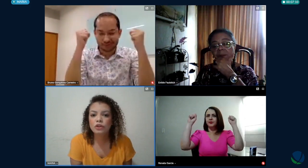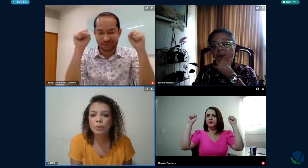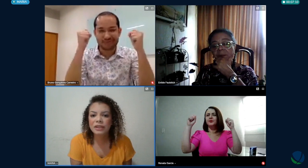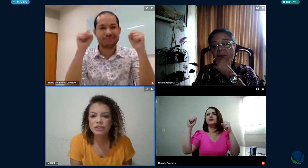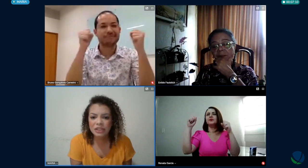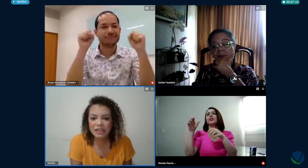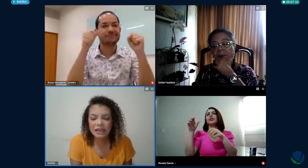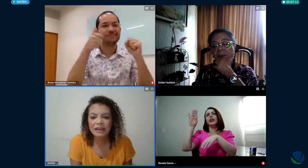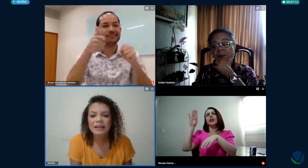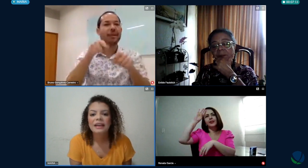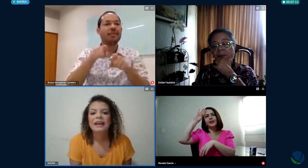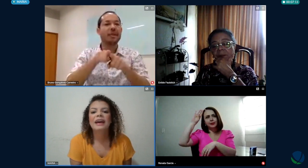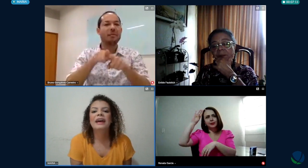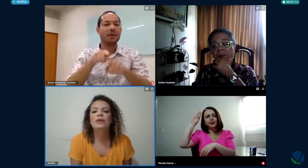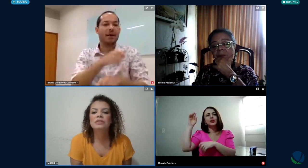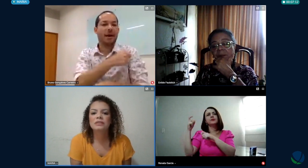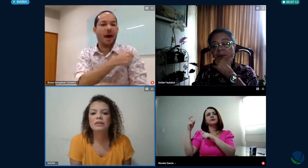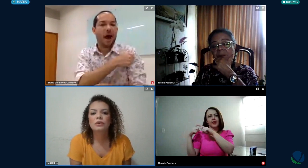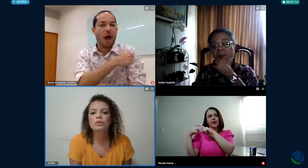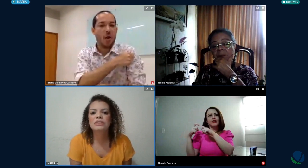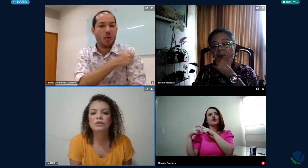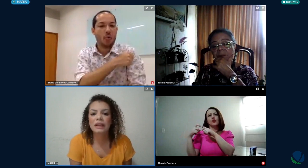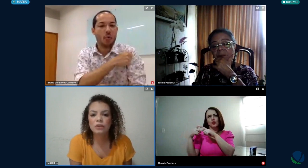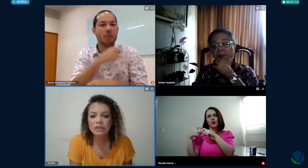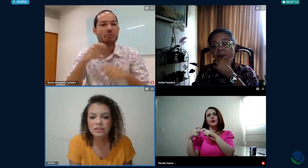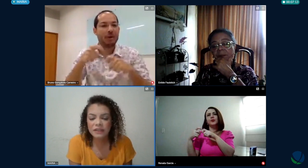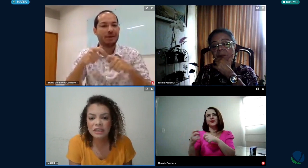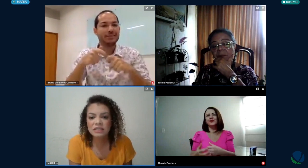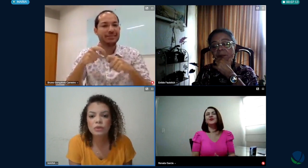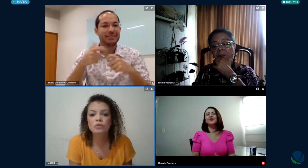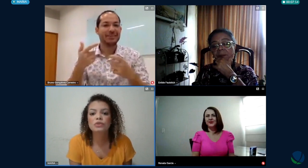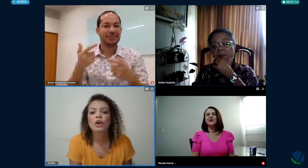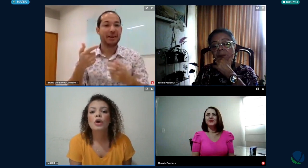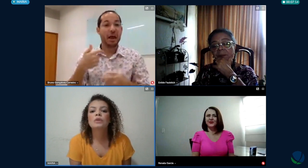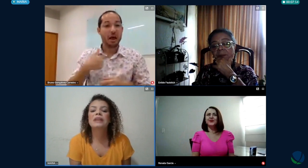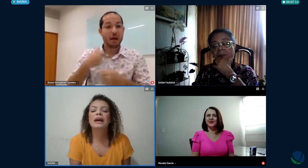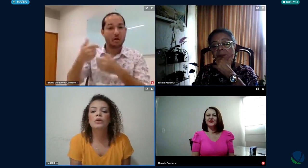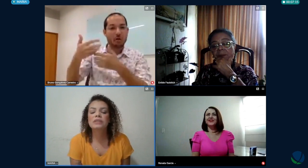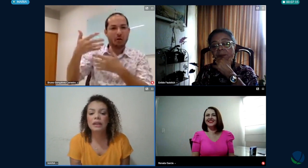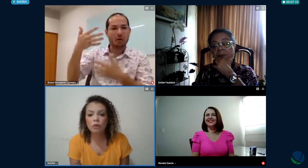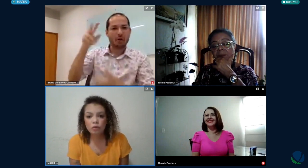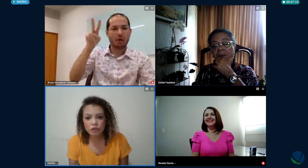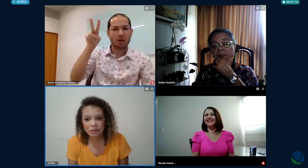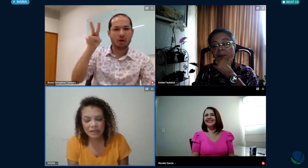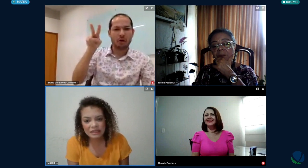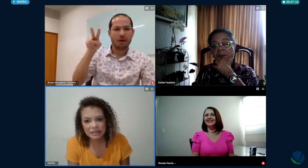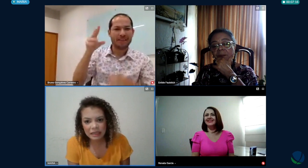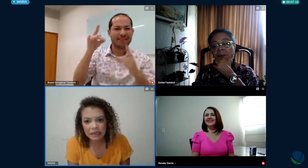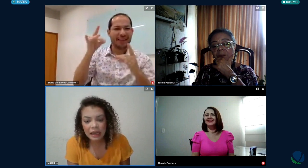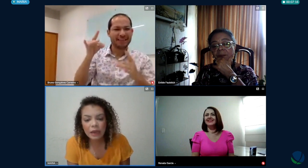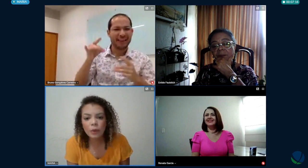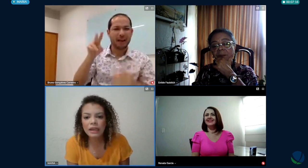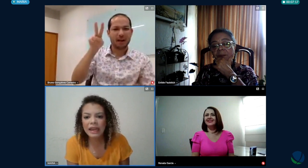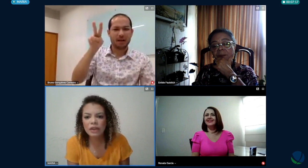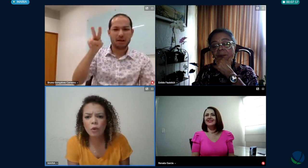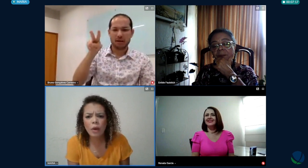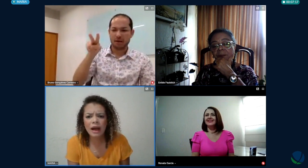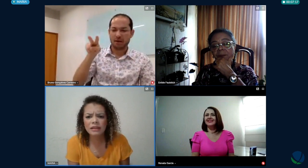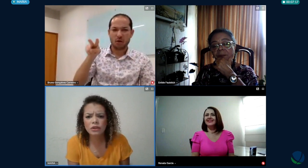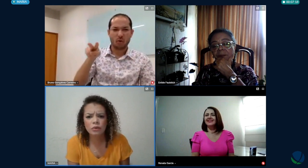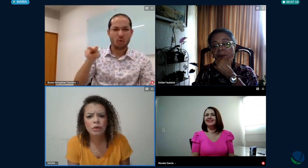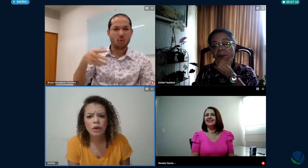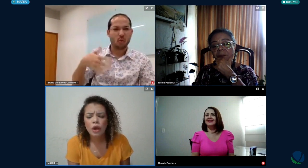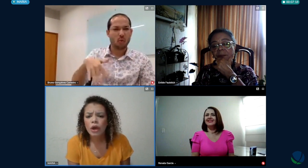em ortopedia, os educadores físicos, os alunos de medicina. Eu olhei